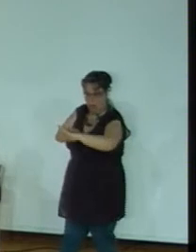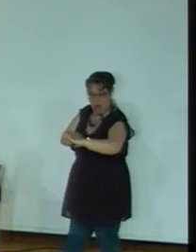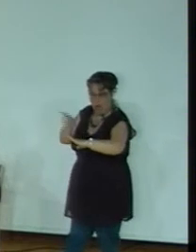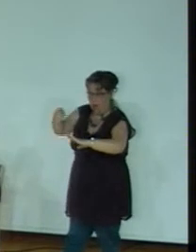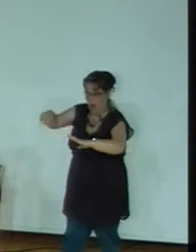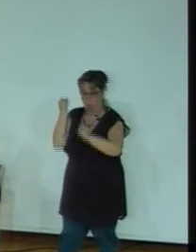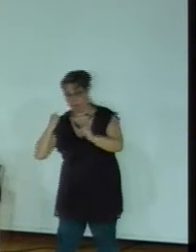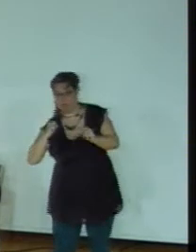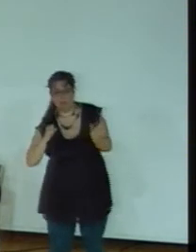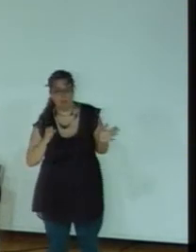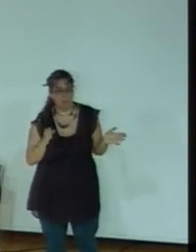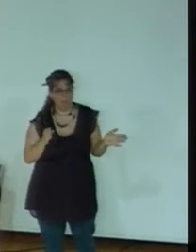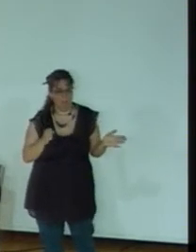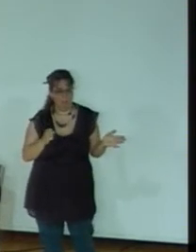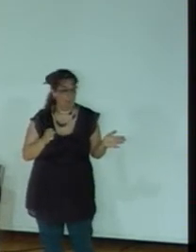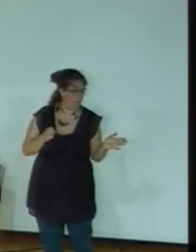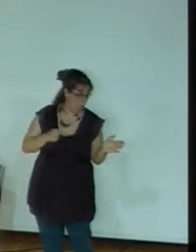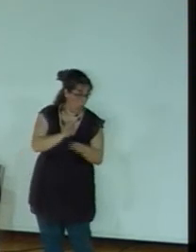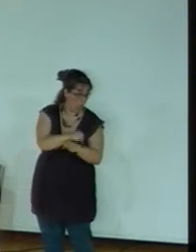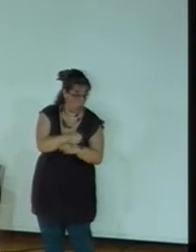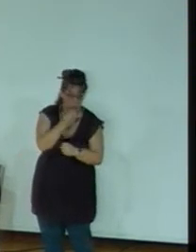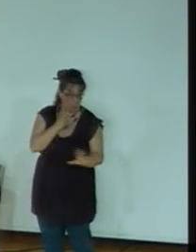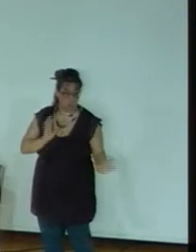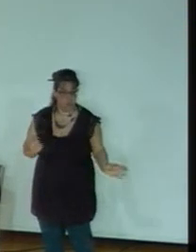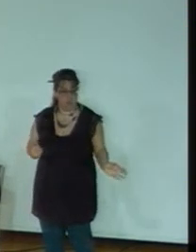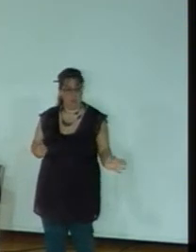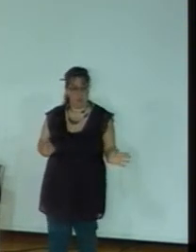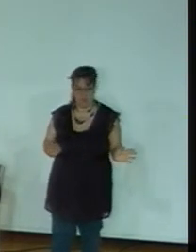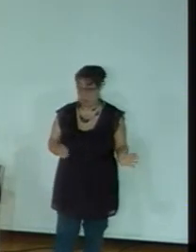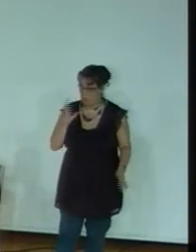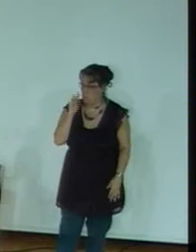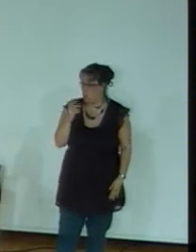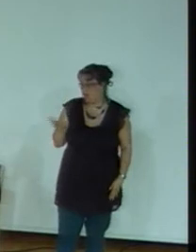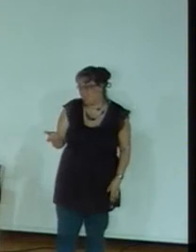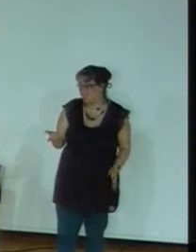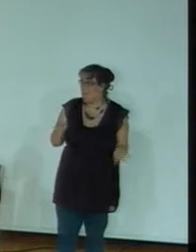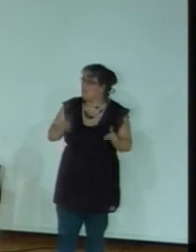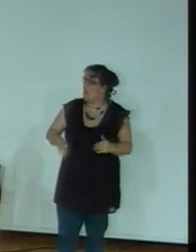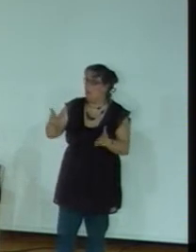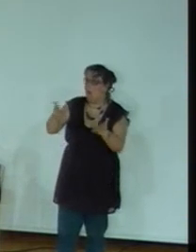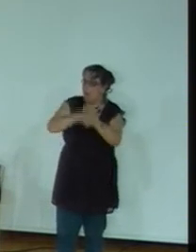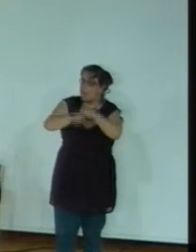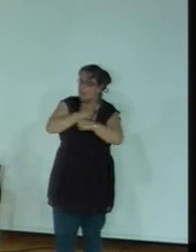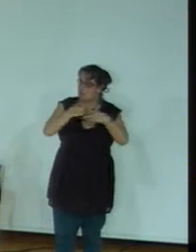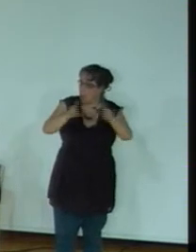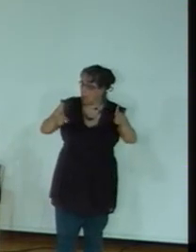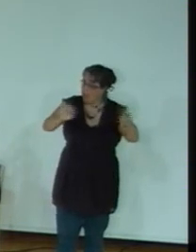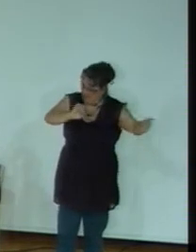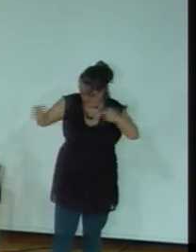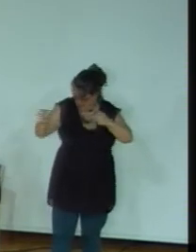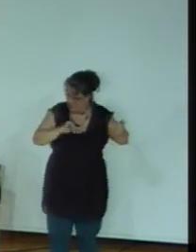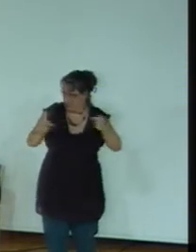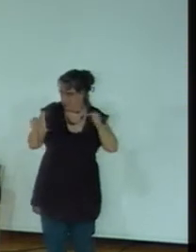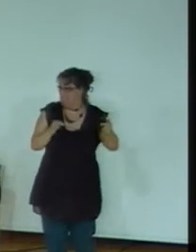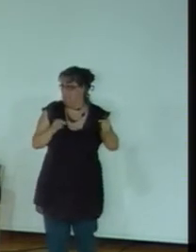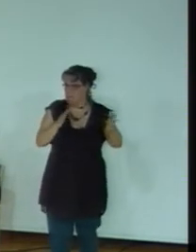change, et ce qui est voté n'est pas forcément exactement ce qui a commencé. Et c'est normal, c'est une bonne chose, ça prouve que le processus démocratique marche. Dans le cas de la loi